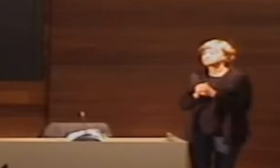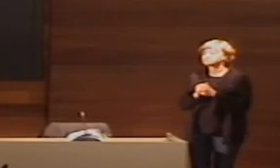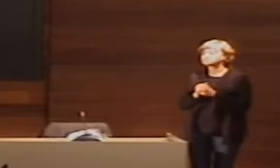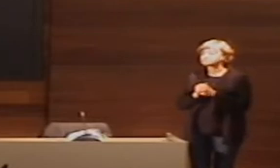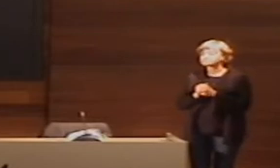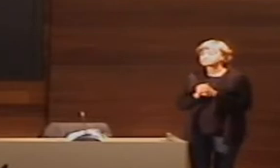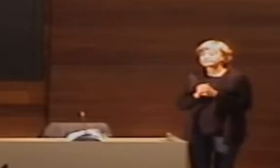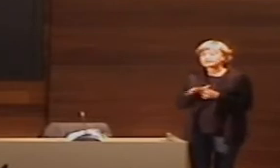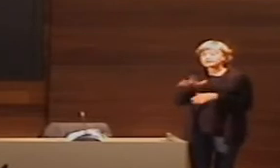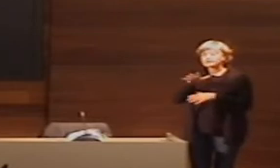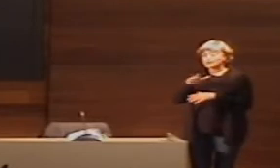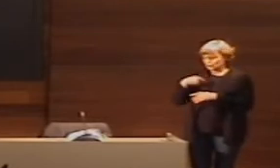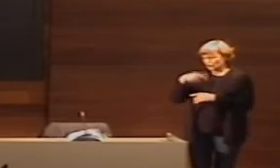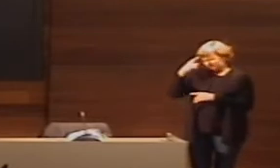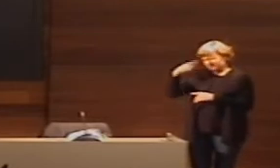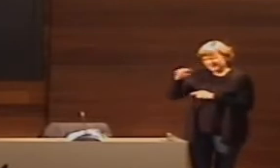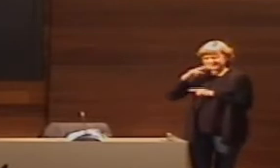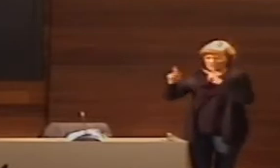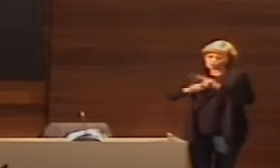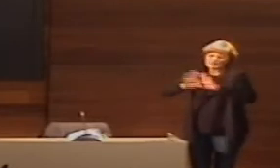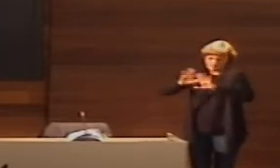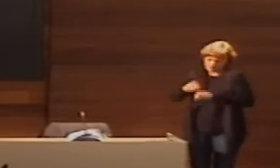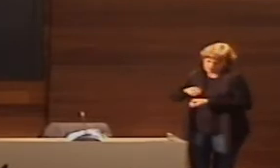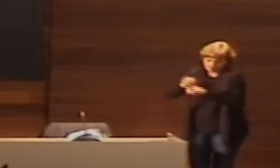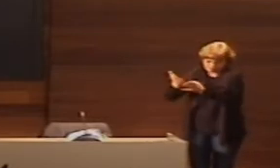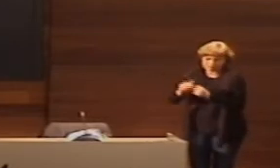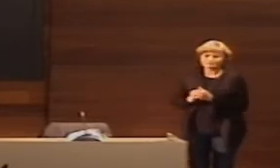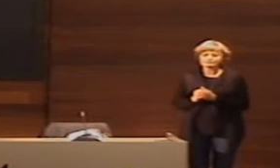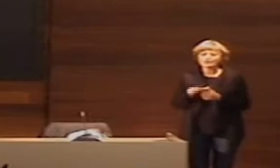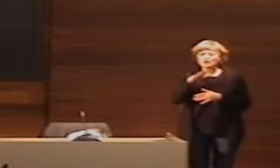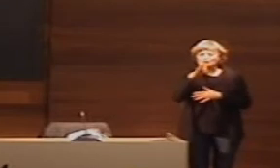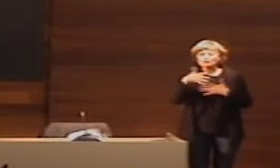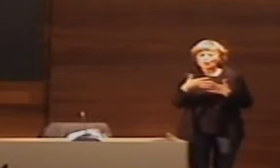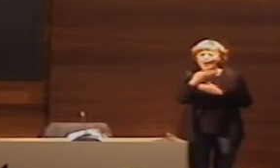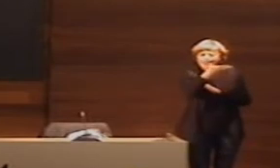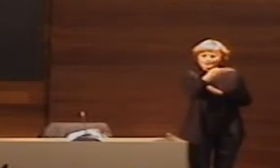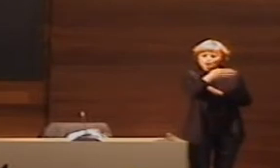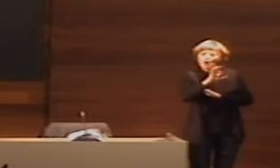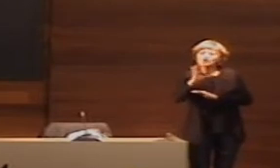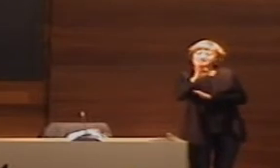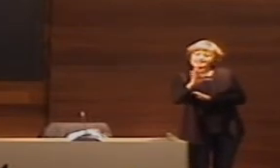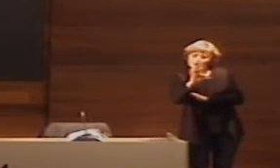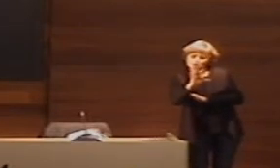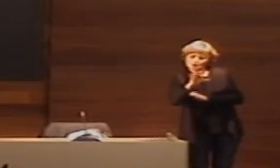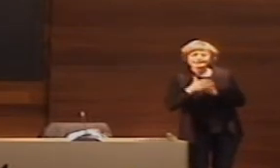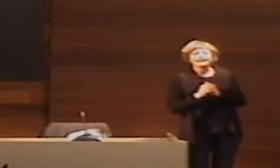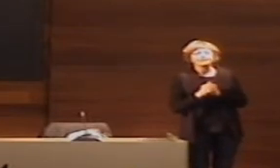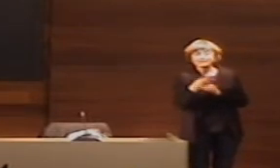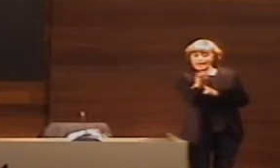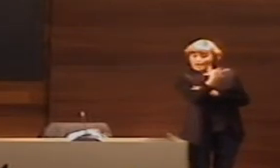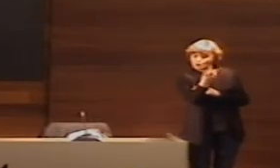la mancomunidad, yo ya sé la respuesta, en la mancomunidad de Debagoyena o de Sasieta se alcanzan y se superan por